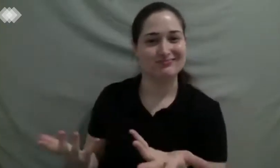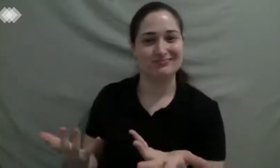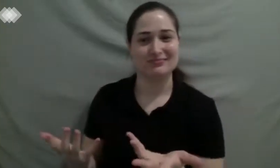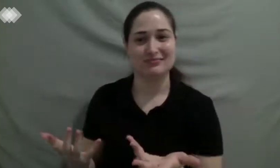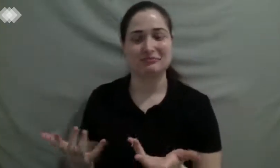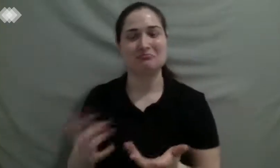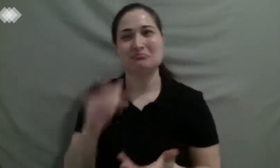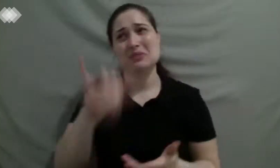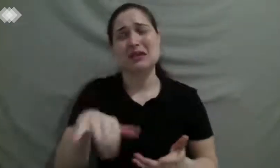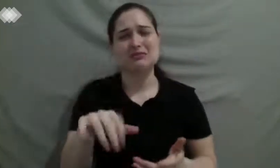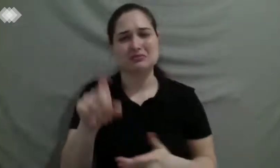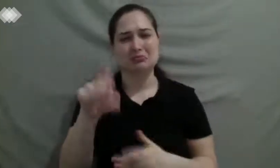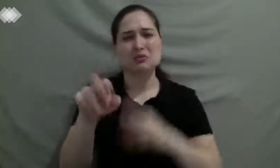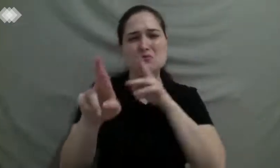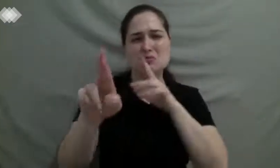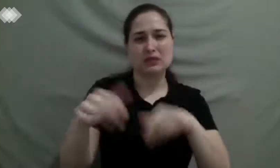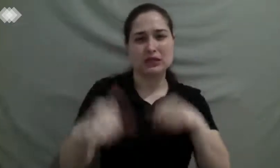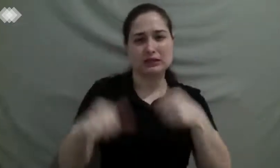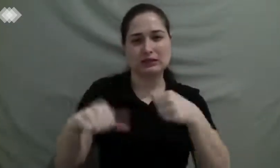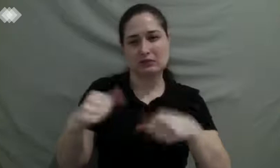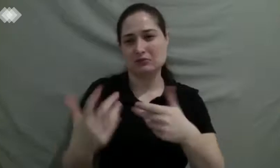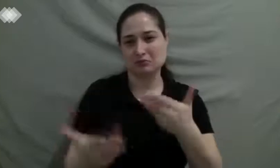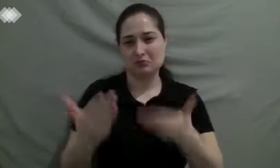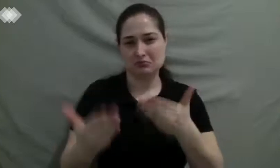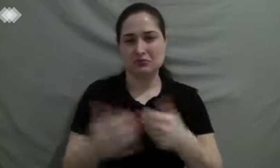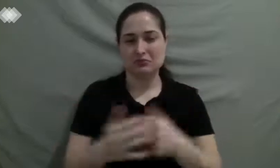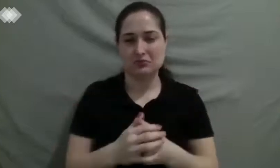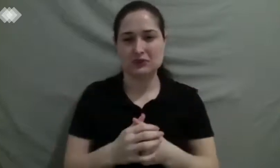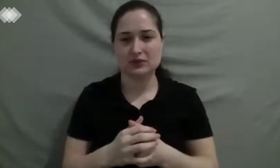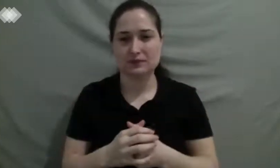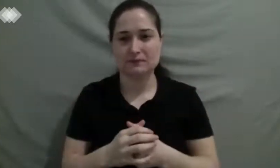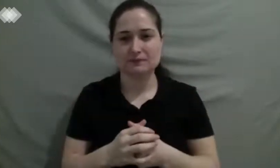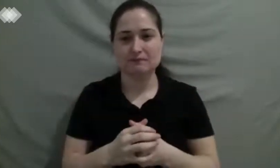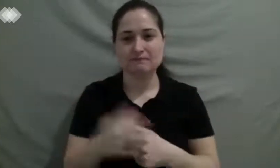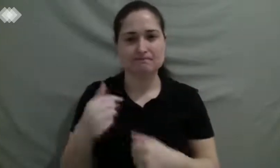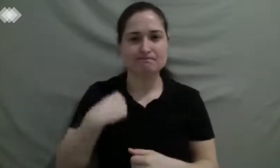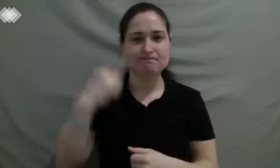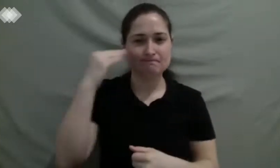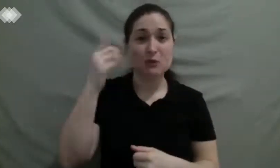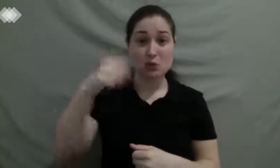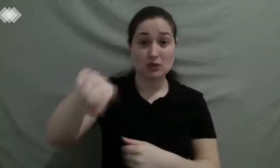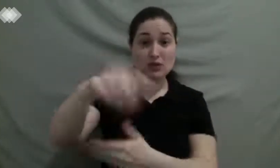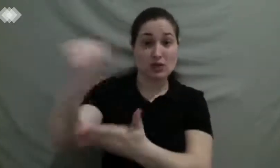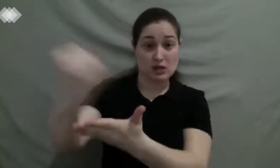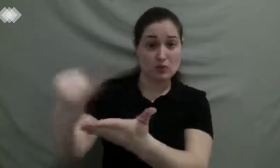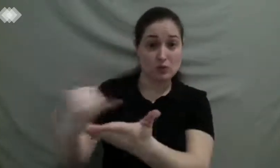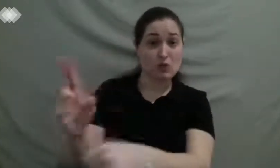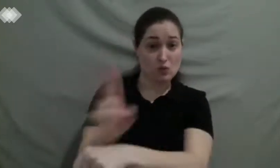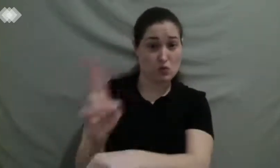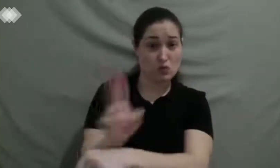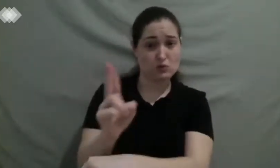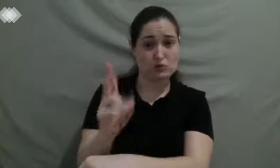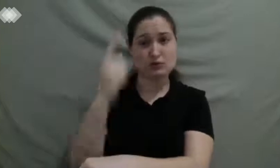Bueno, ya eso lo tendría que responder Alisa, probablemente. Yo sé que ustedes hacen eso para buscar